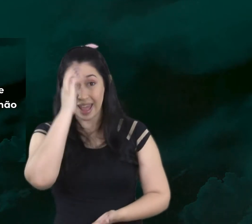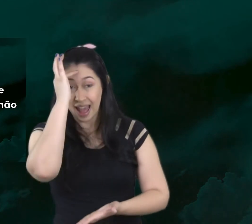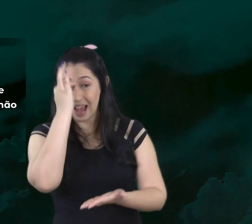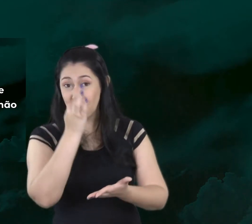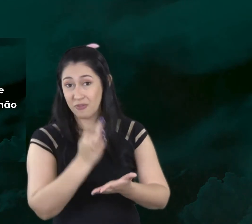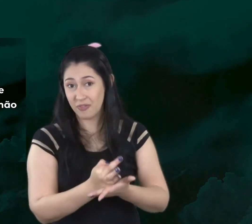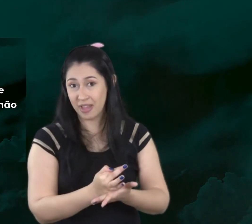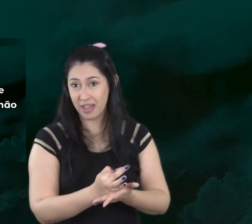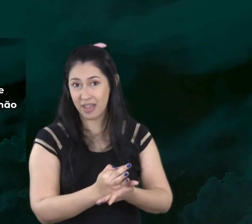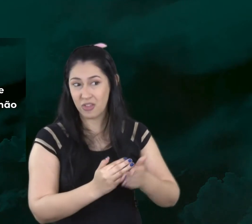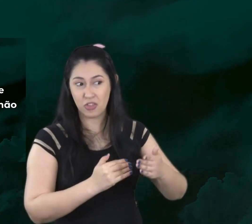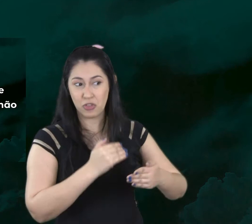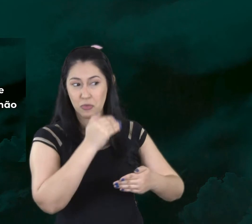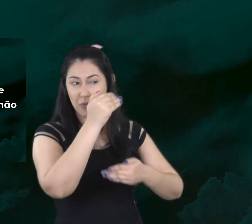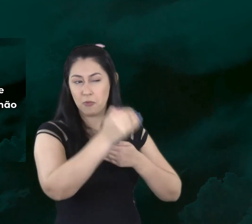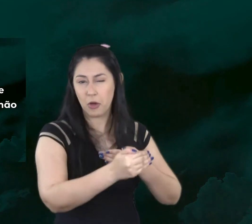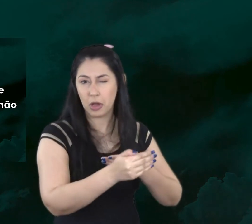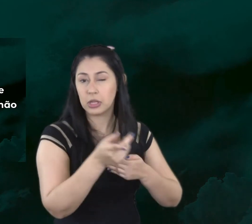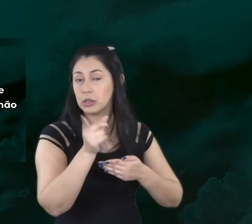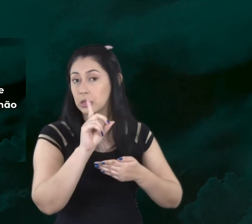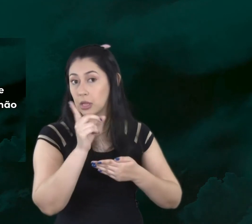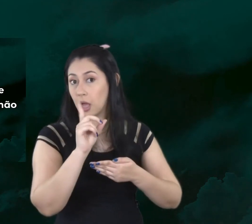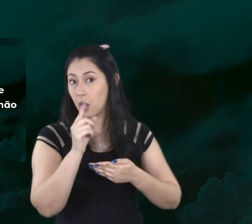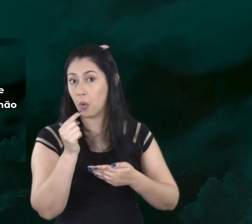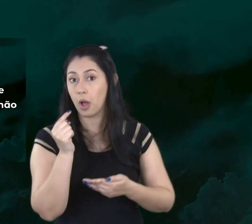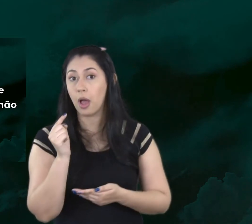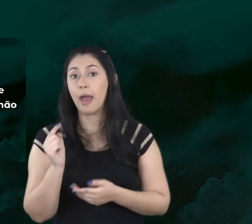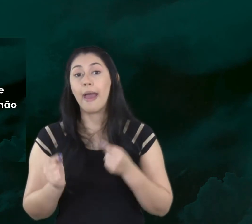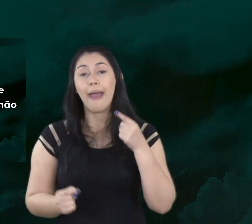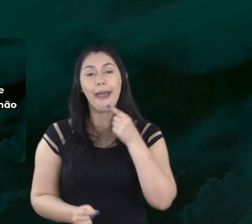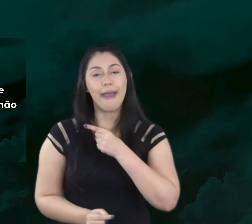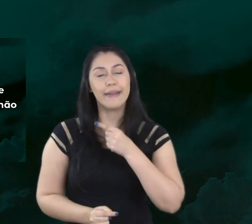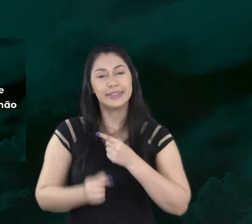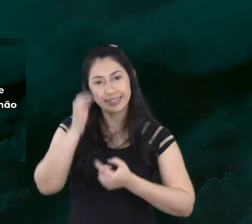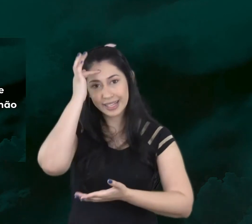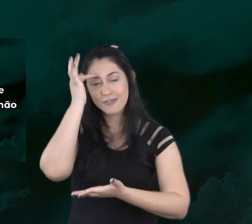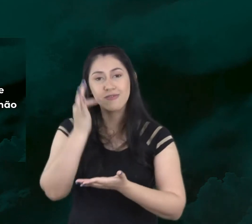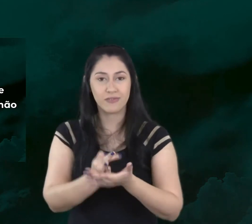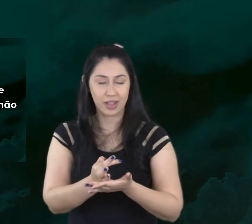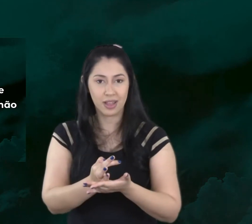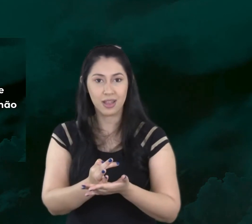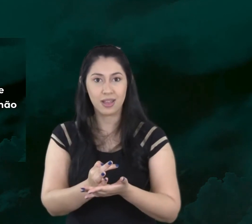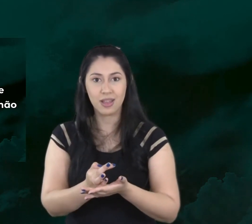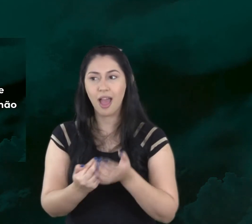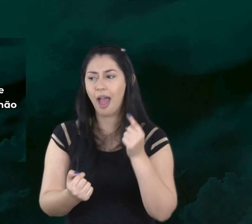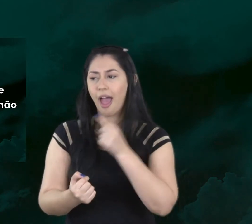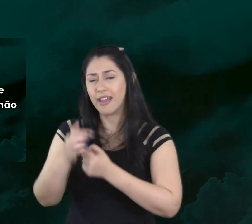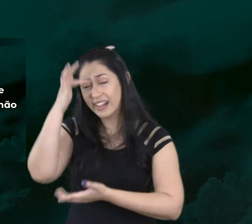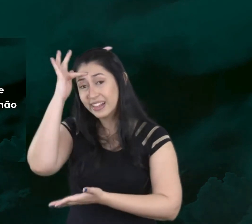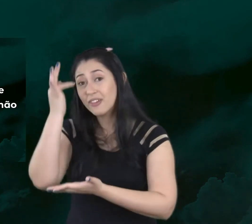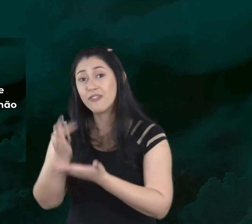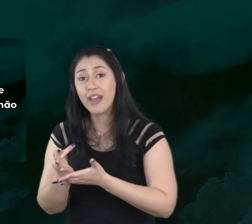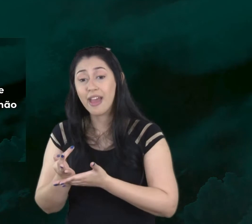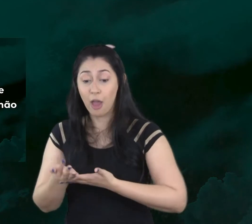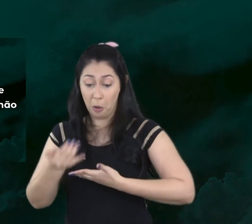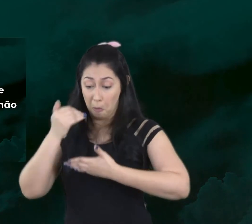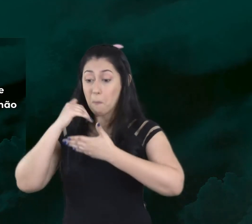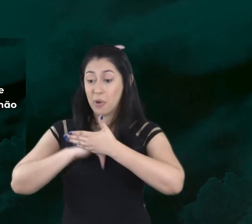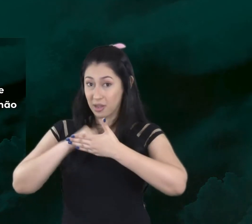fé objetiva que é Cristo. Essa fé aqui de Hebreus 11, 1, essa fé é a sua fé